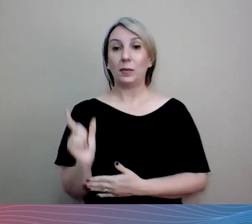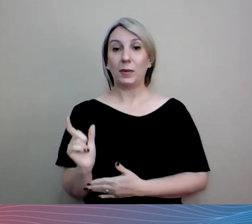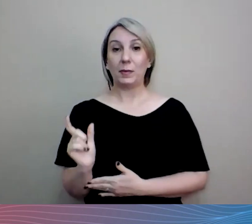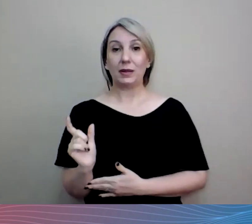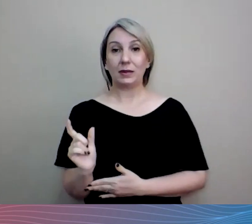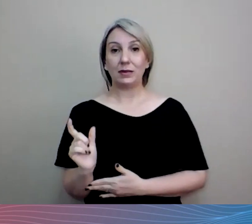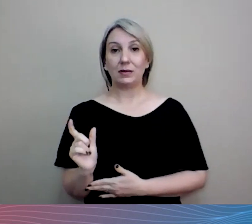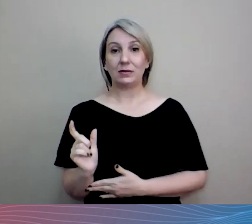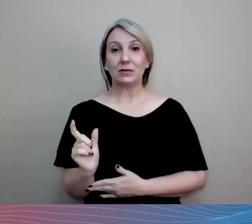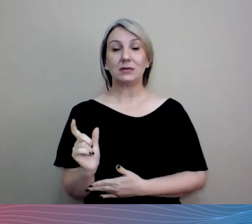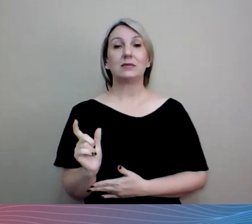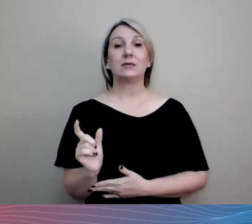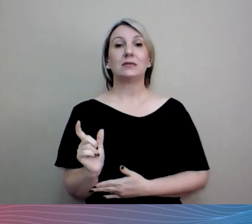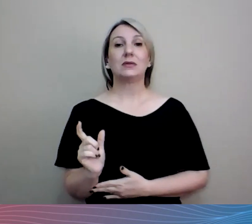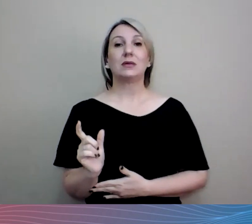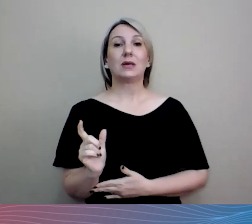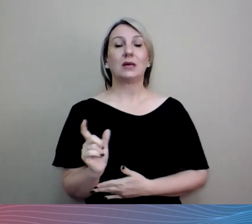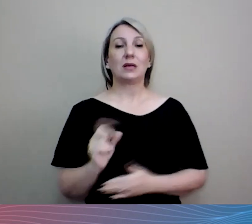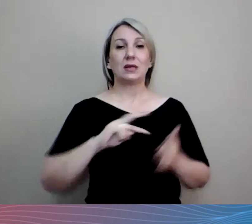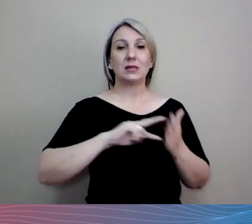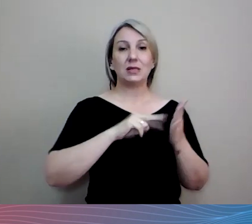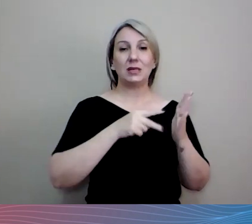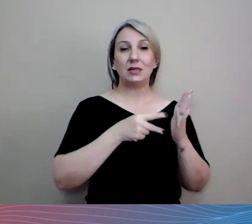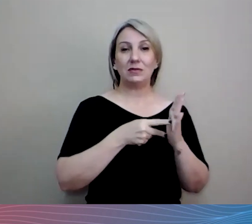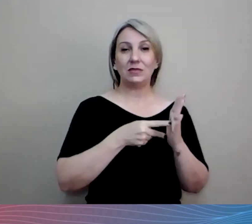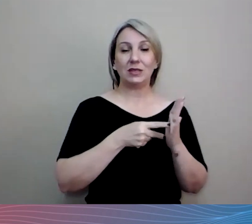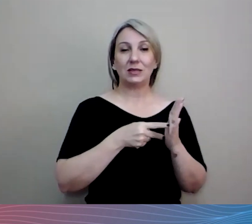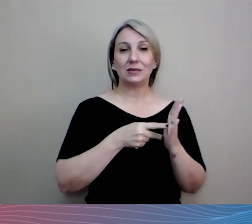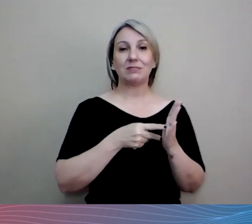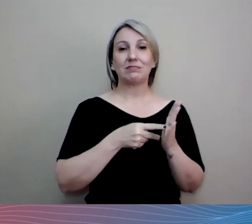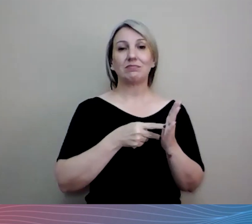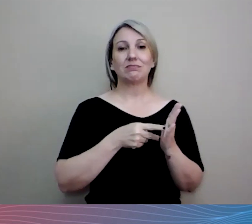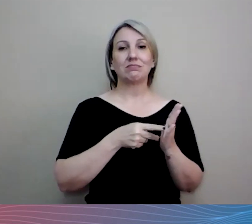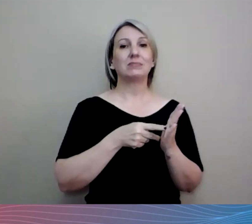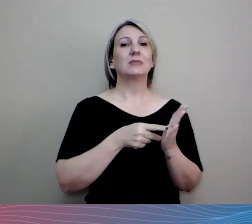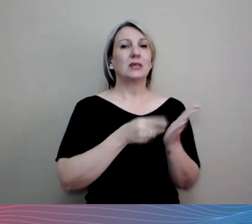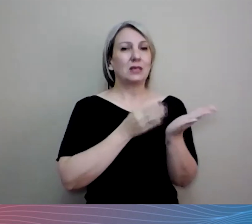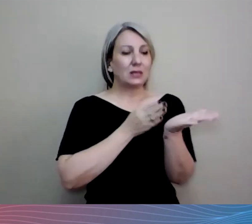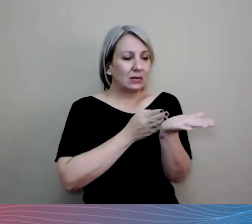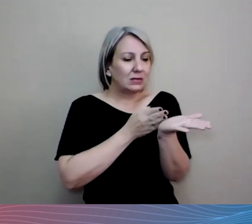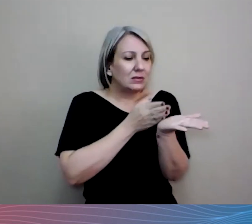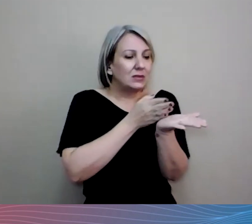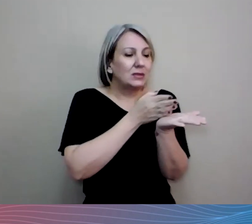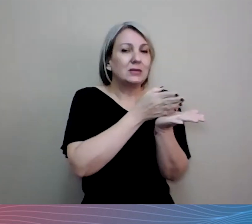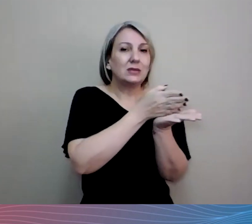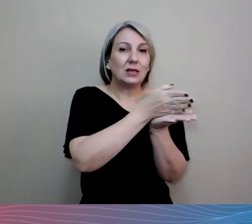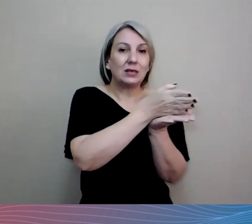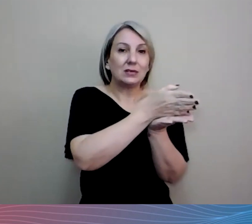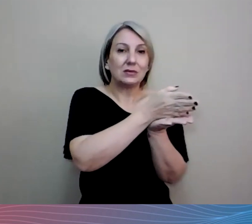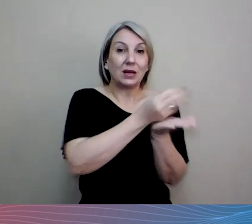E esse andar, irmãos, andar aqui é peripatel. Vocês se